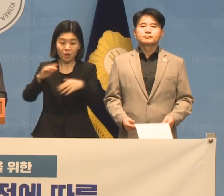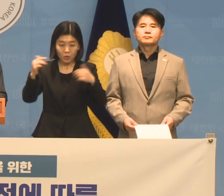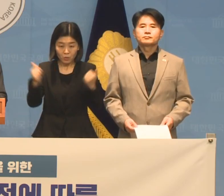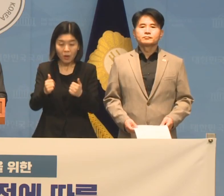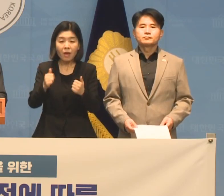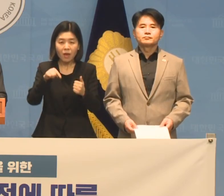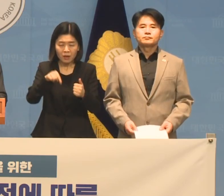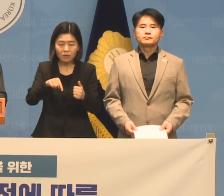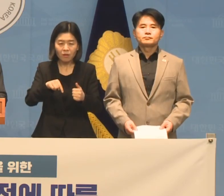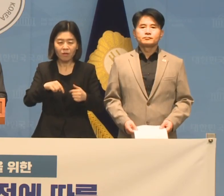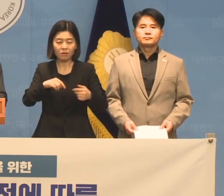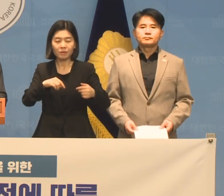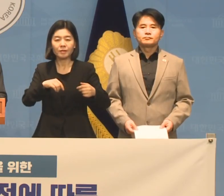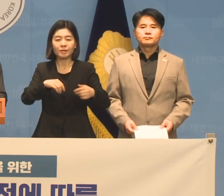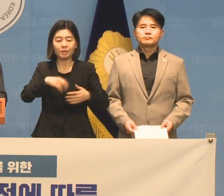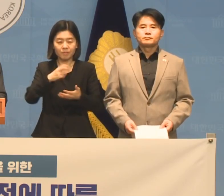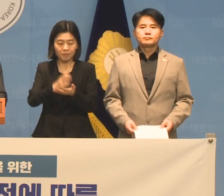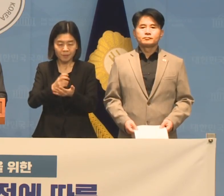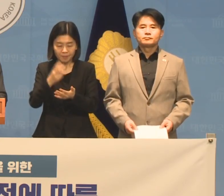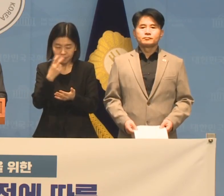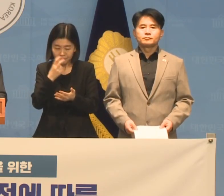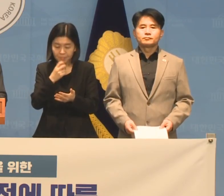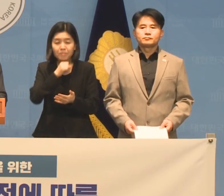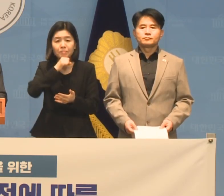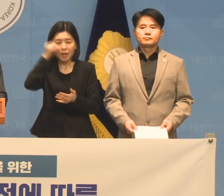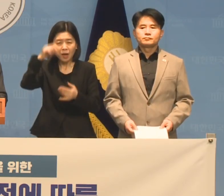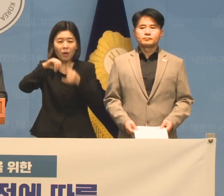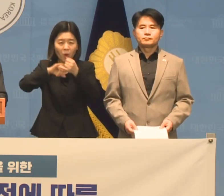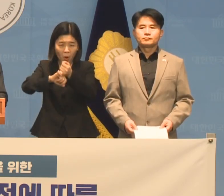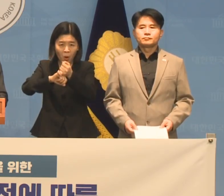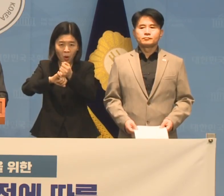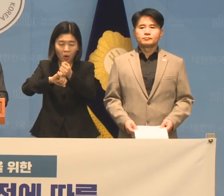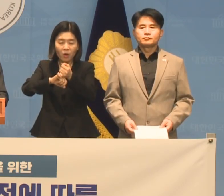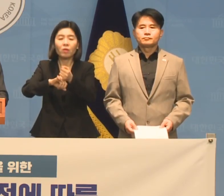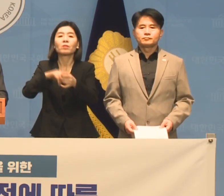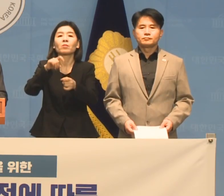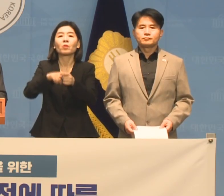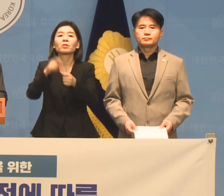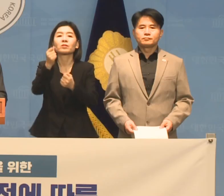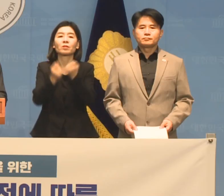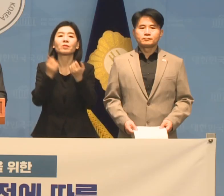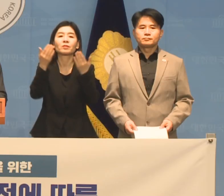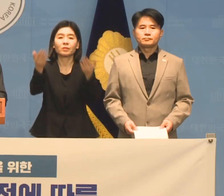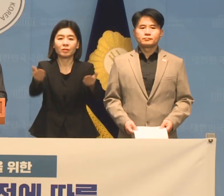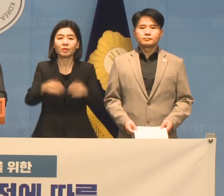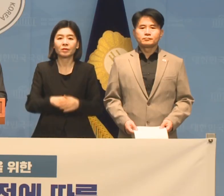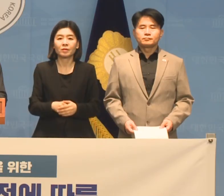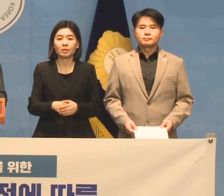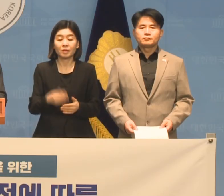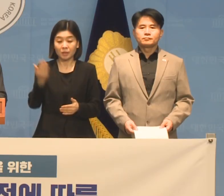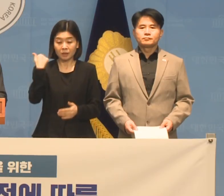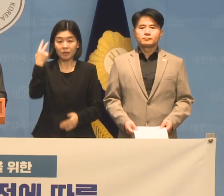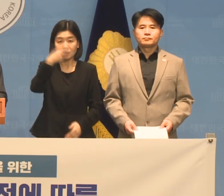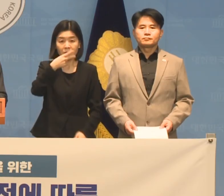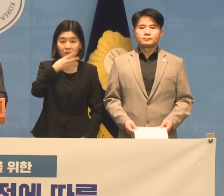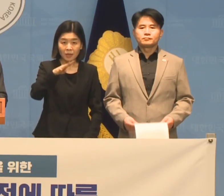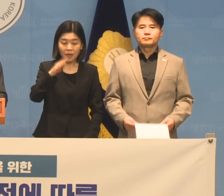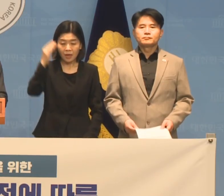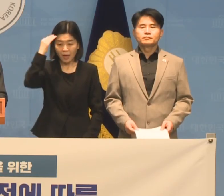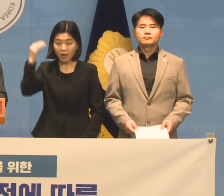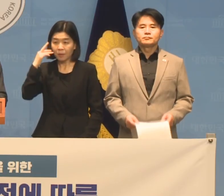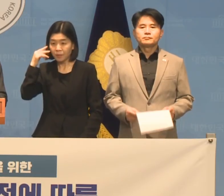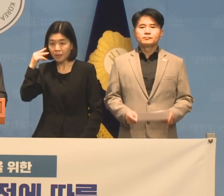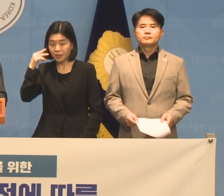통과되어야 하는 이유를 여러분께 설명해 드리기 위해 이 자리에 섰습니다. 지난 2004년 한미